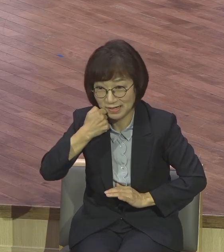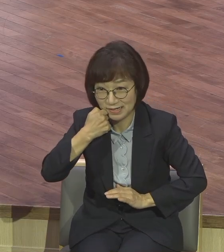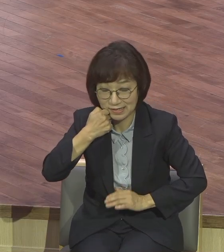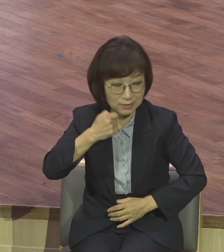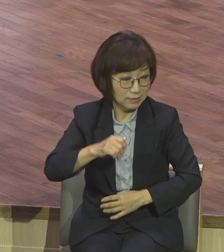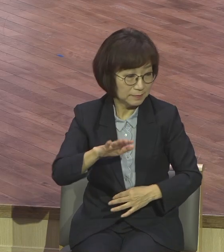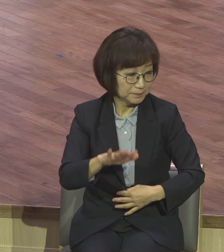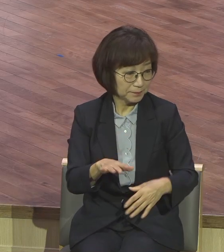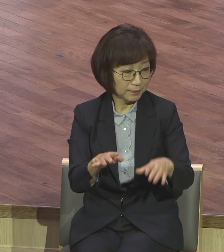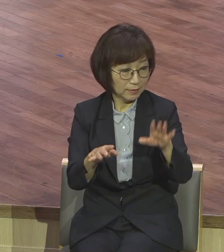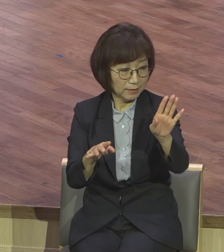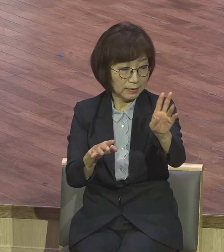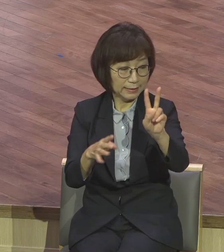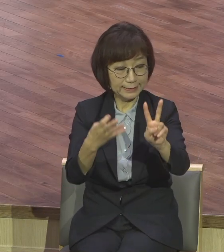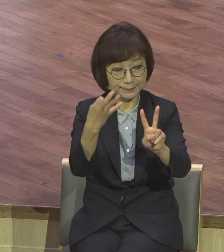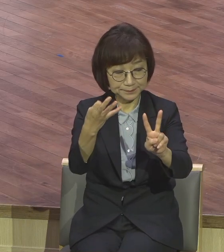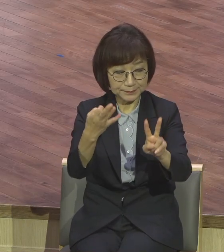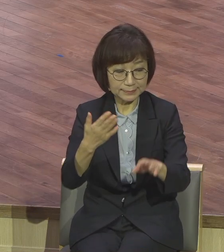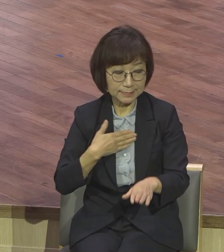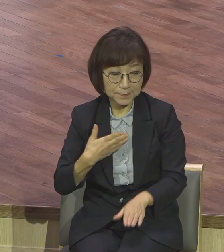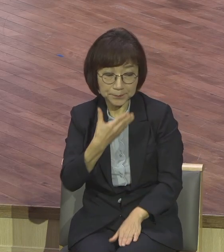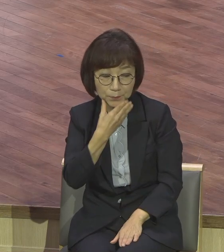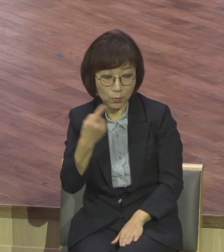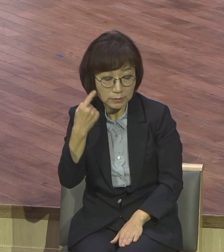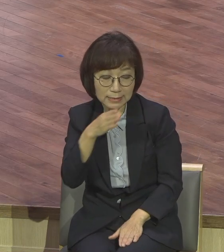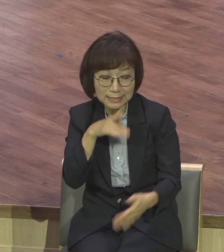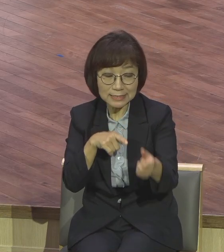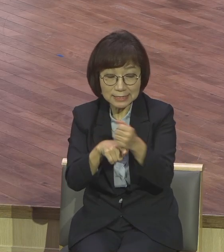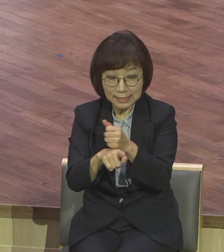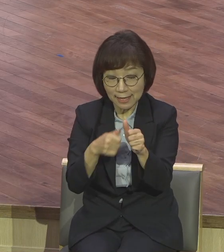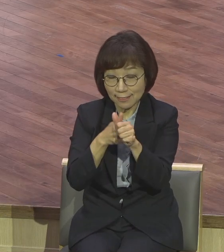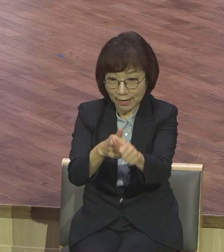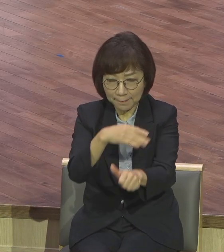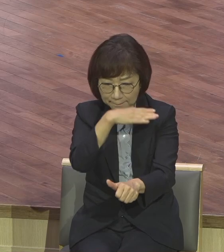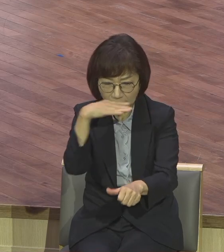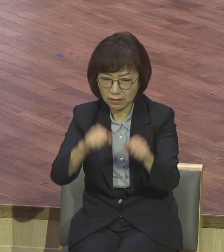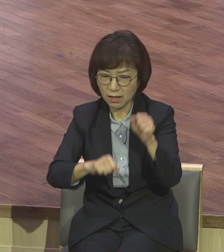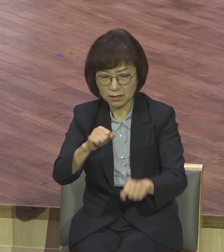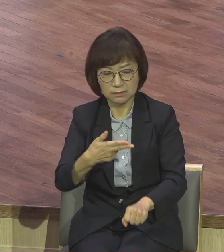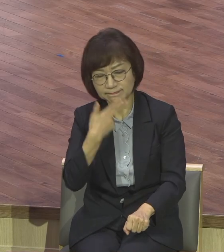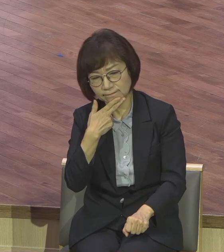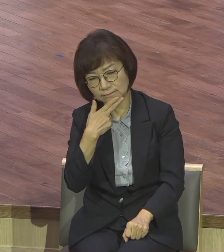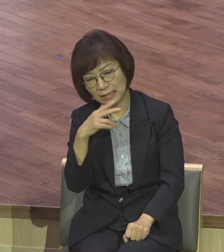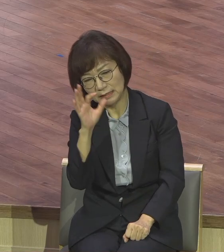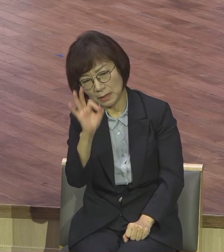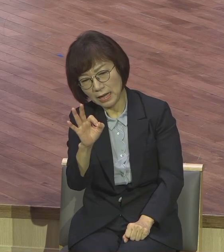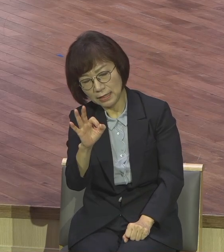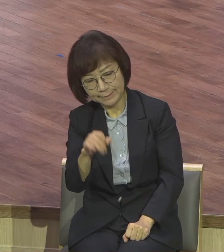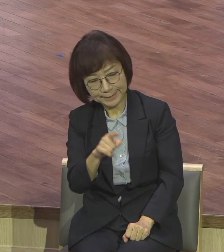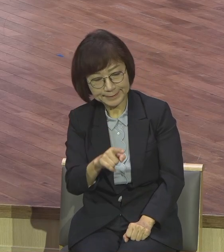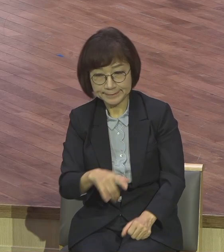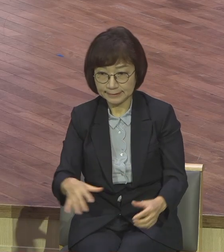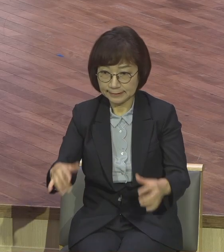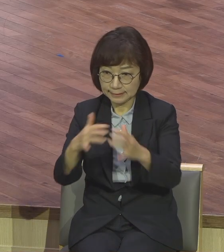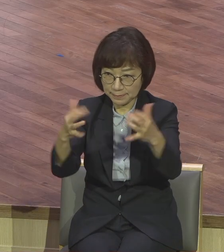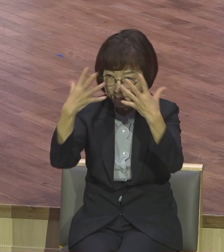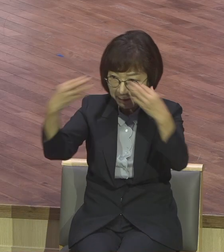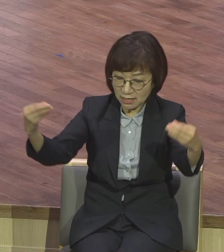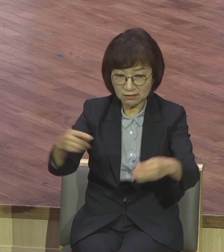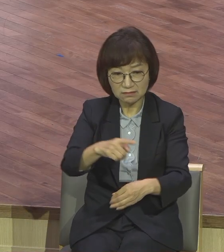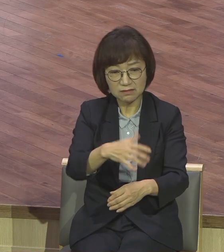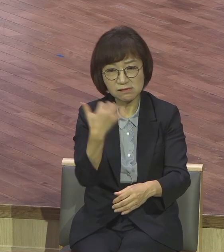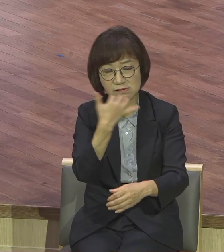그러므로 나는 그들이 복음의 진리를 따라 바르게 행하지 아니함을 보고 모든 자 앞에서 개바에게